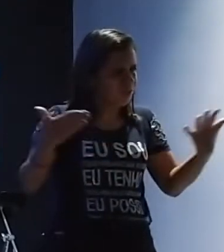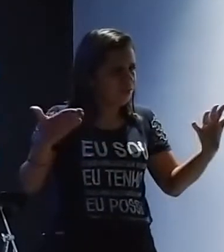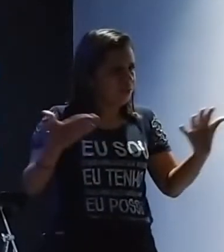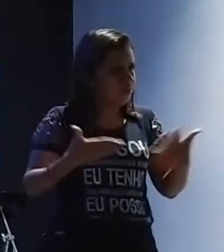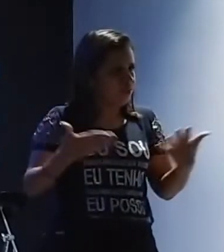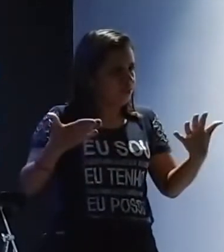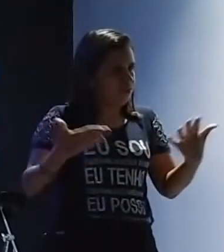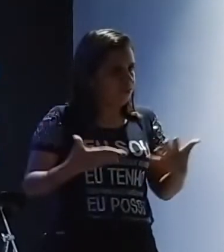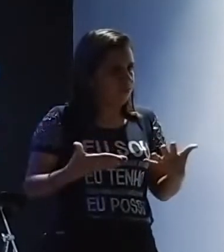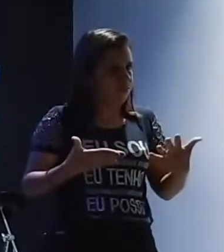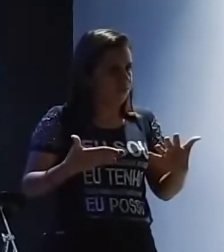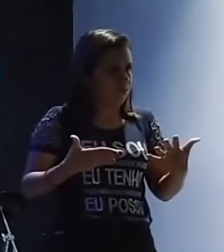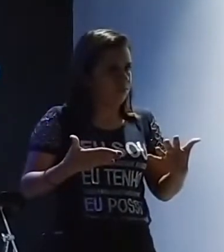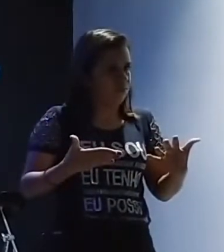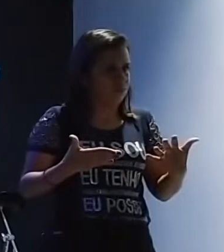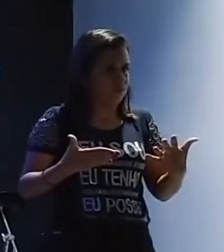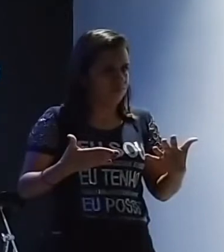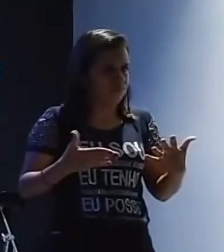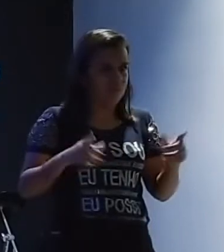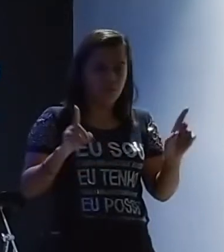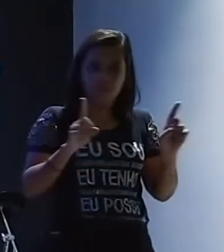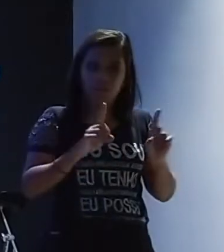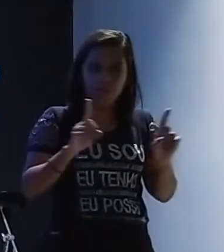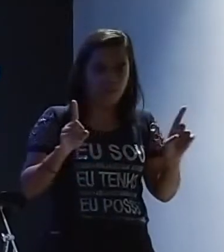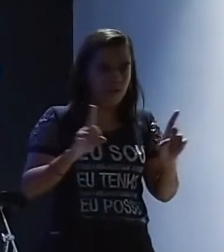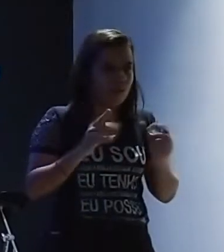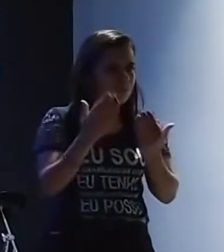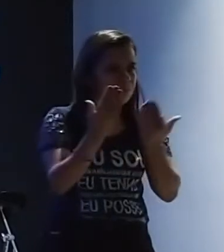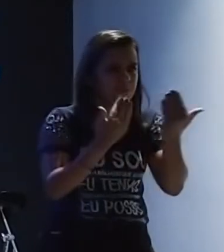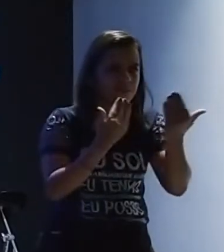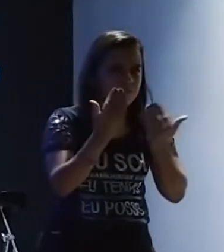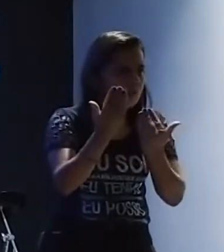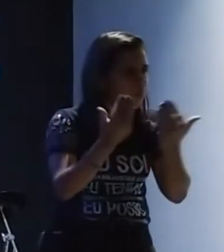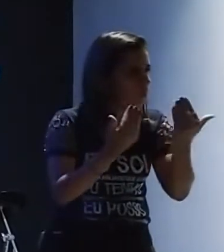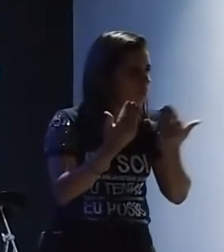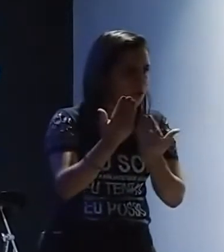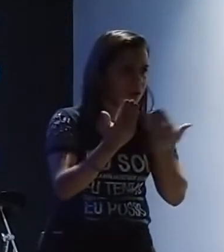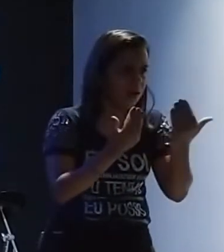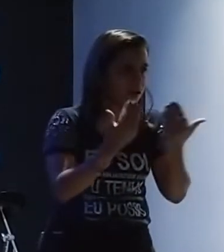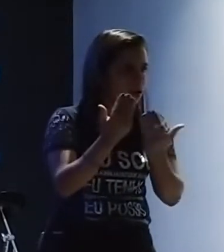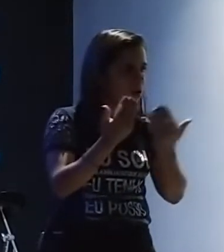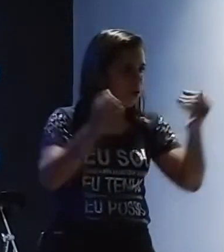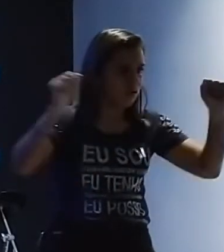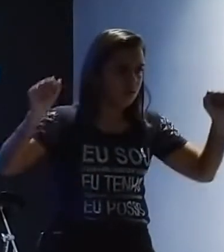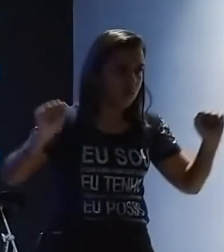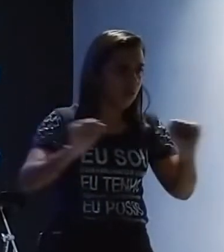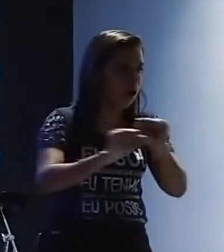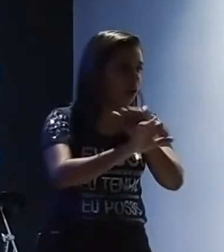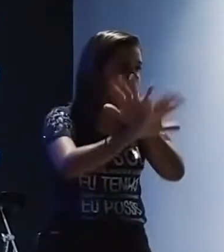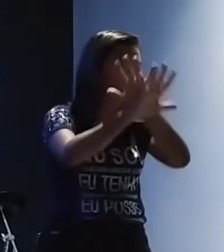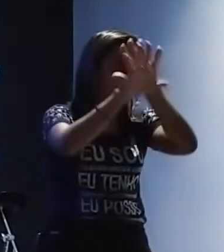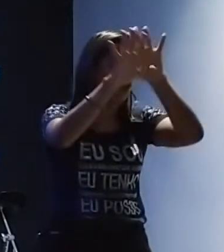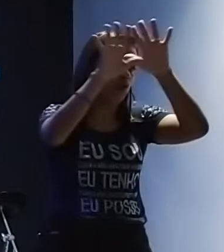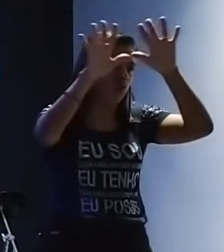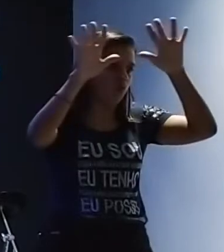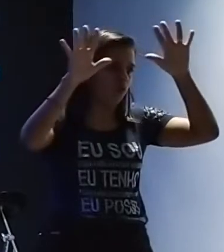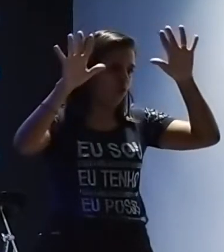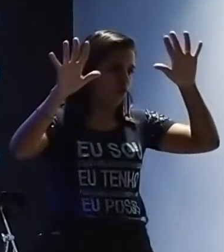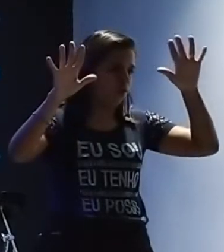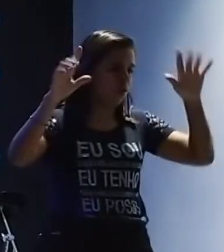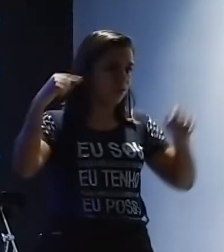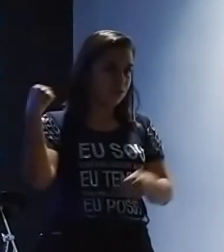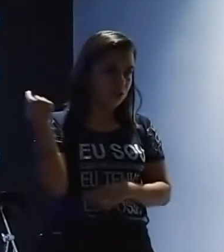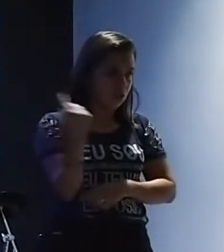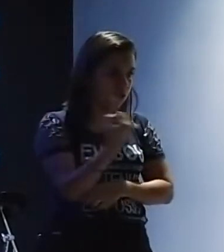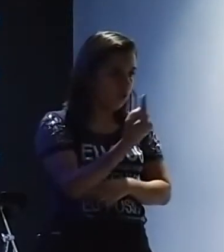Oh, glória! não se comparam com a glória que em nós há